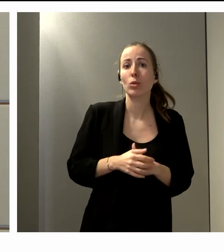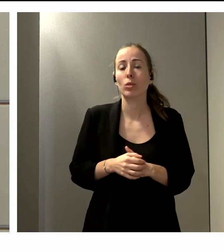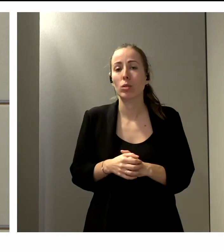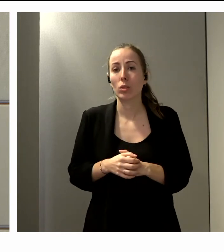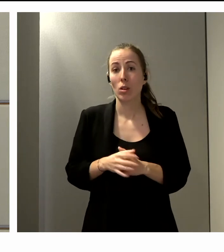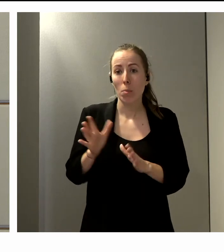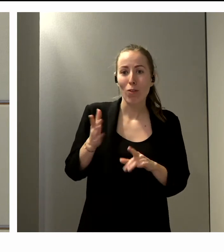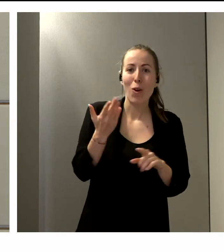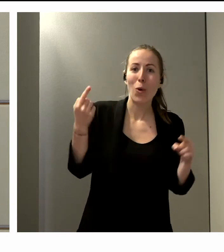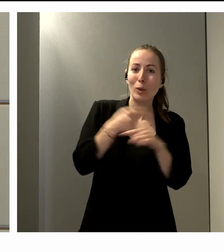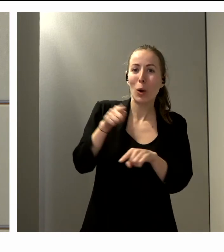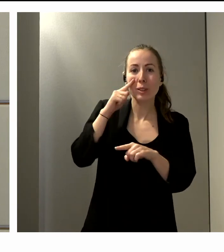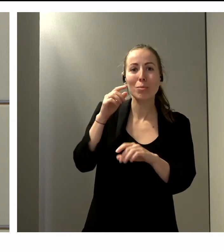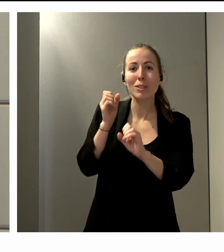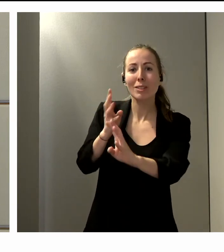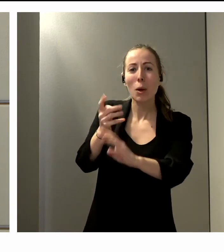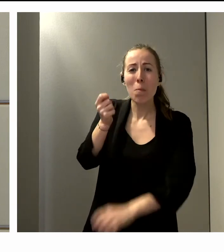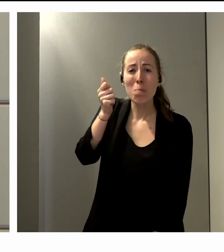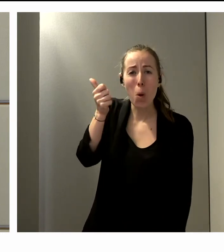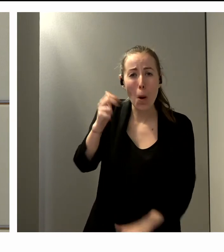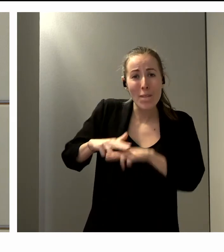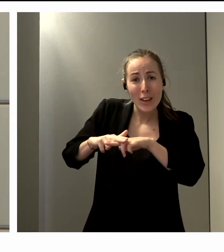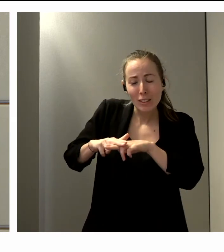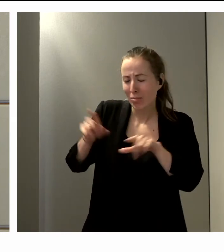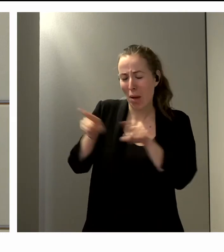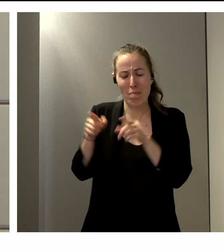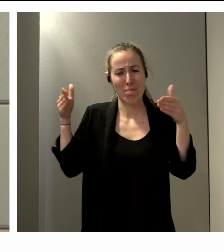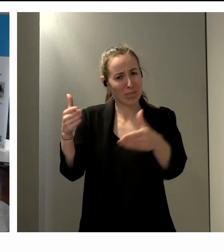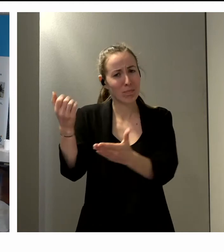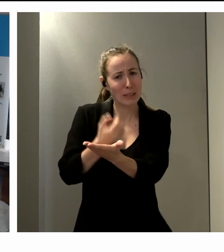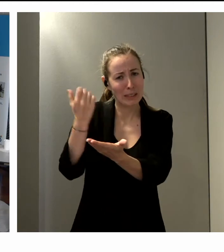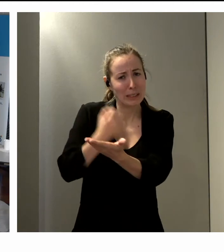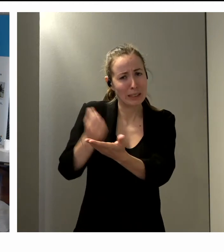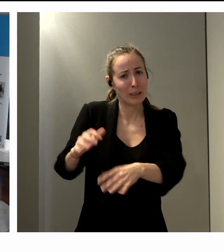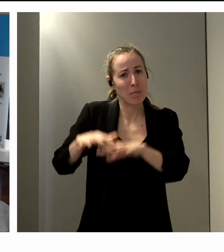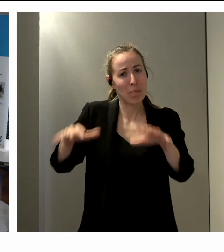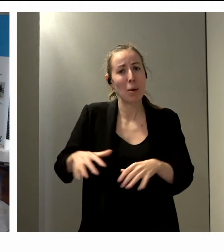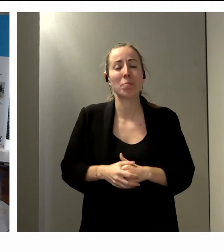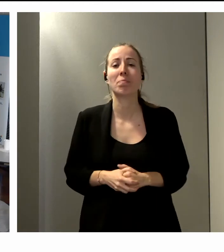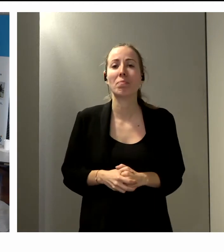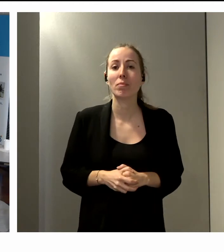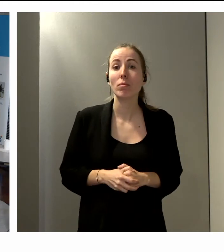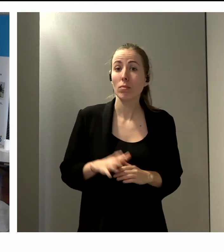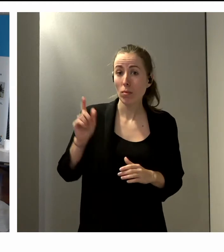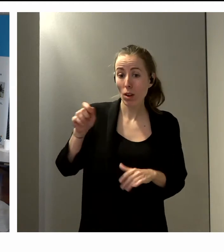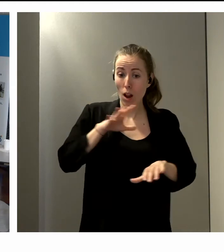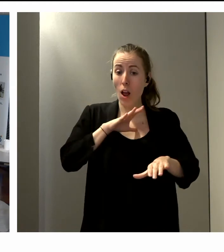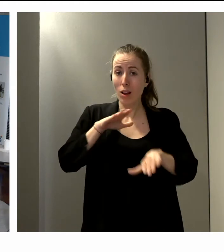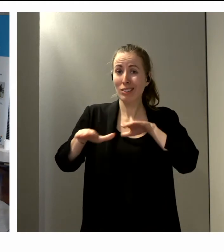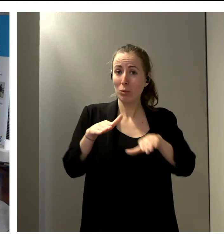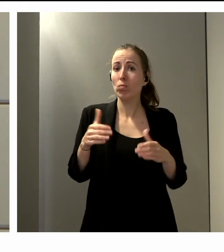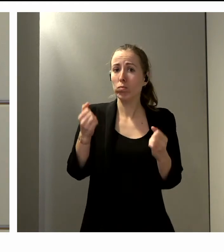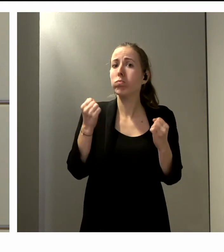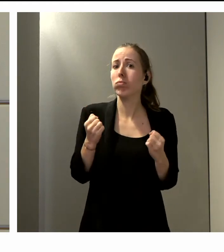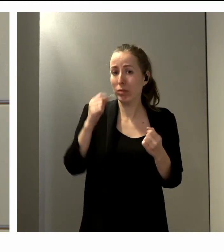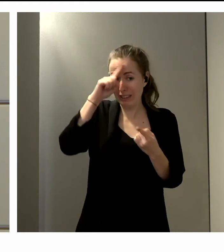plus désaffectées par certains publics. Donc voilà, donc il y a tout un dispositif d'information existant